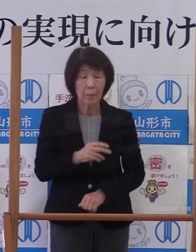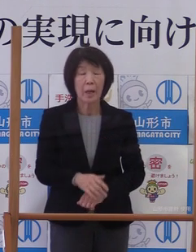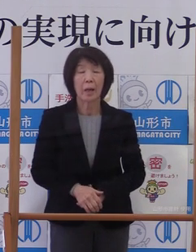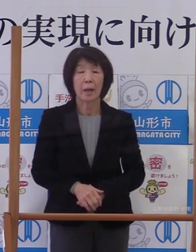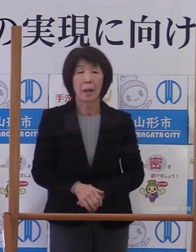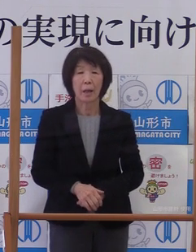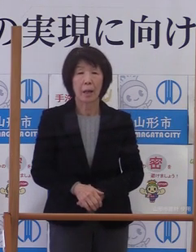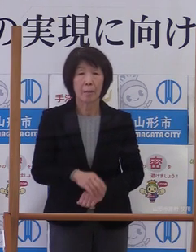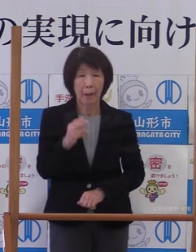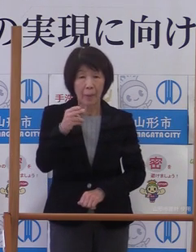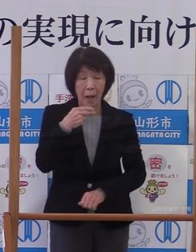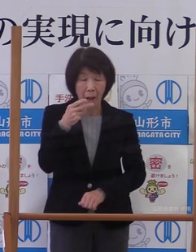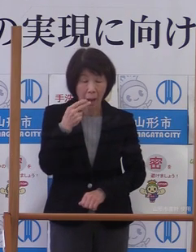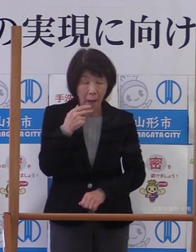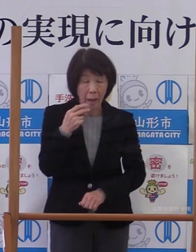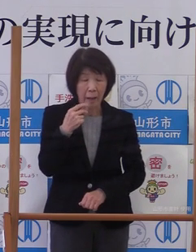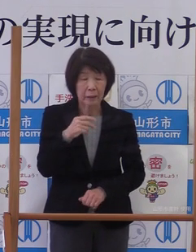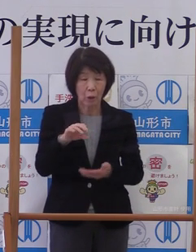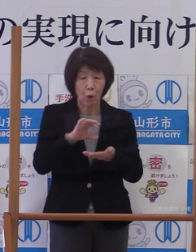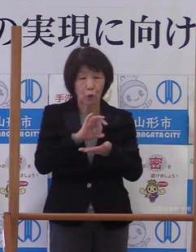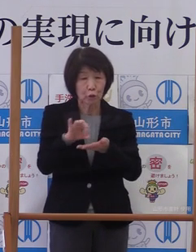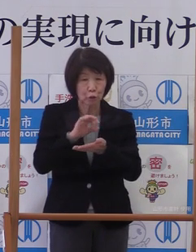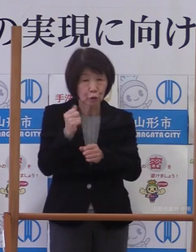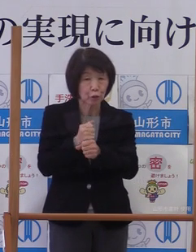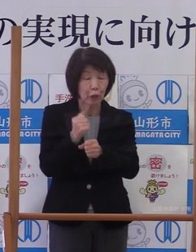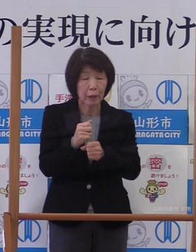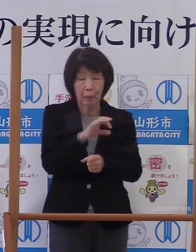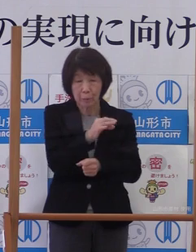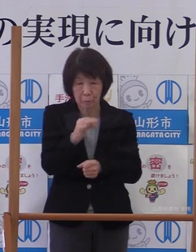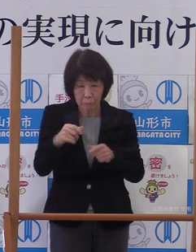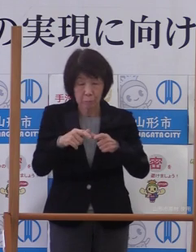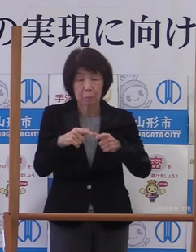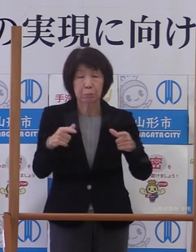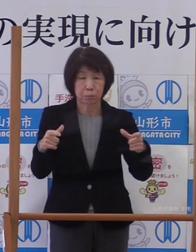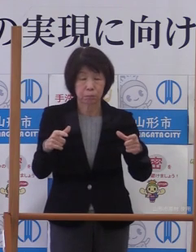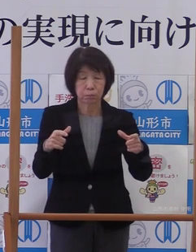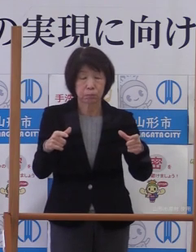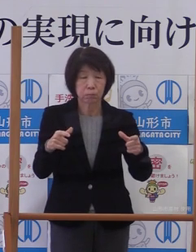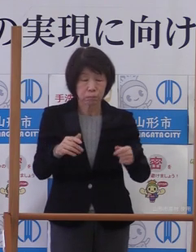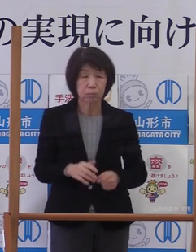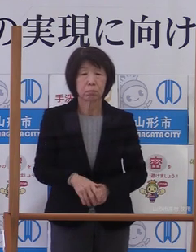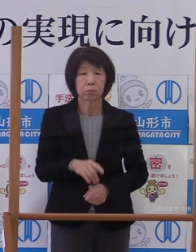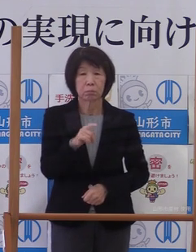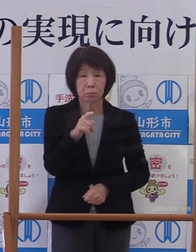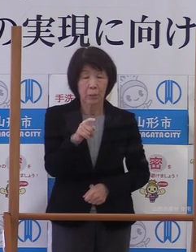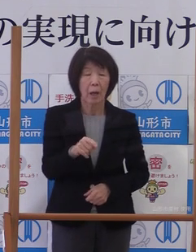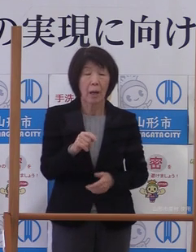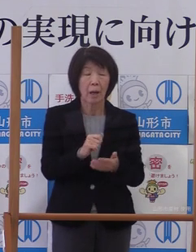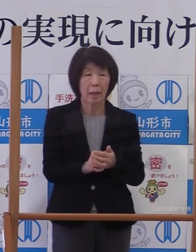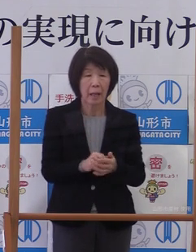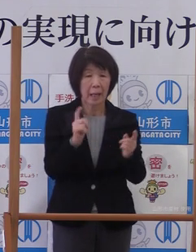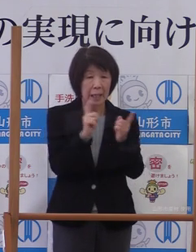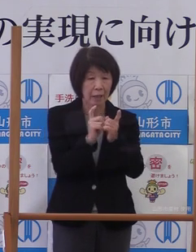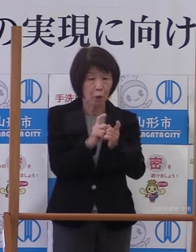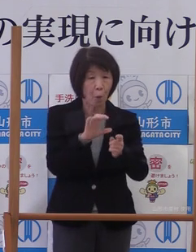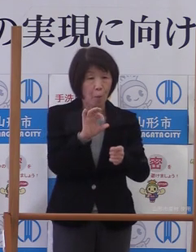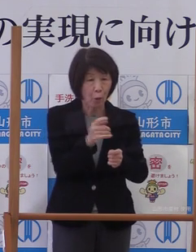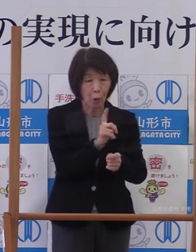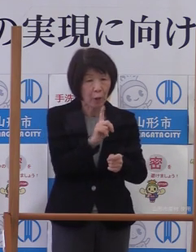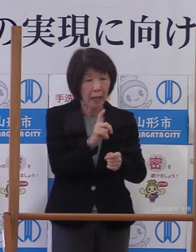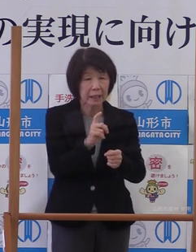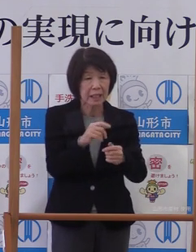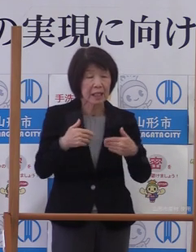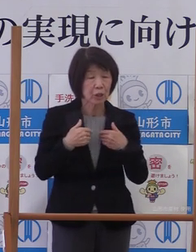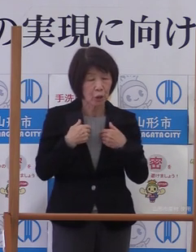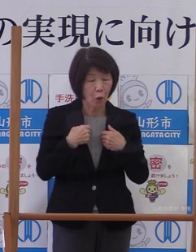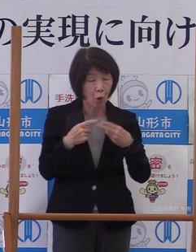での主食用米からの作付け転換を促すため、農業戦略本部で選定した対象作物の生産に必要な